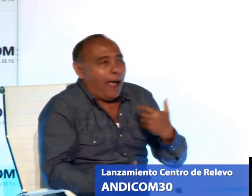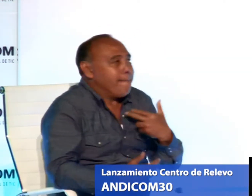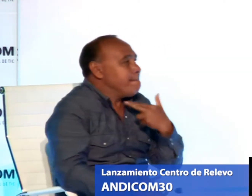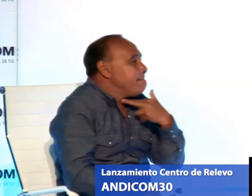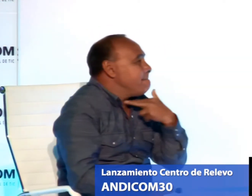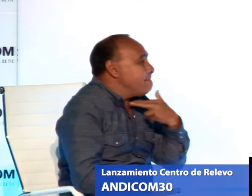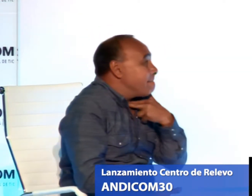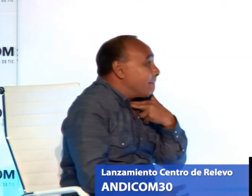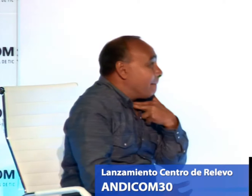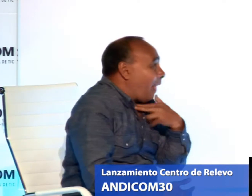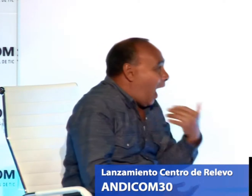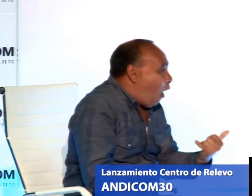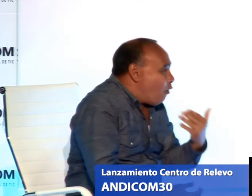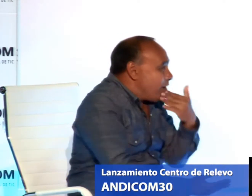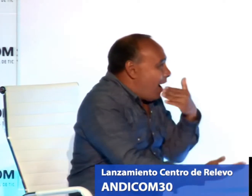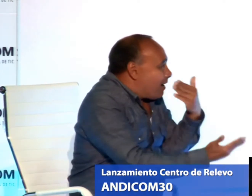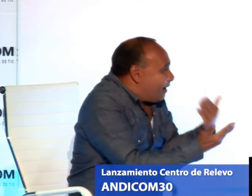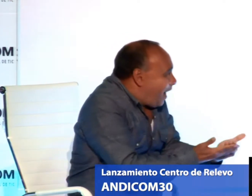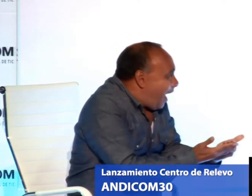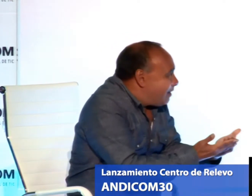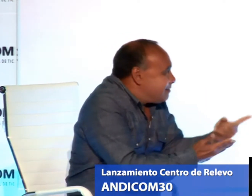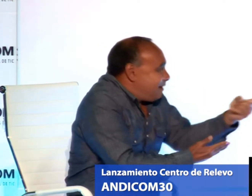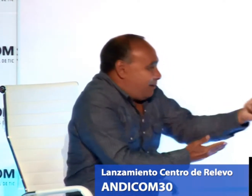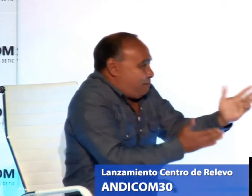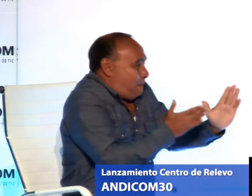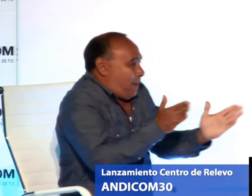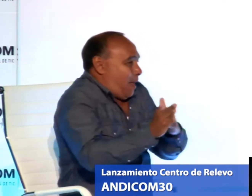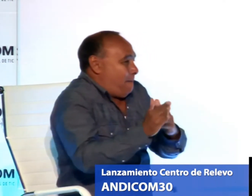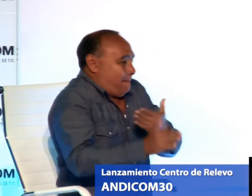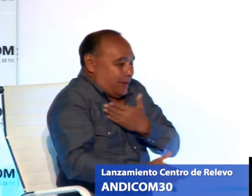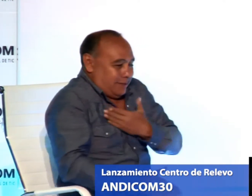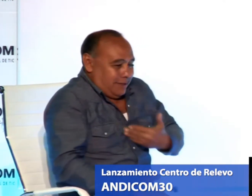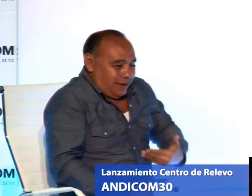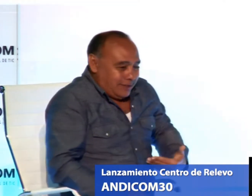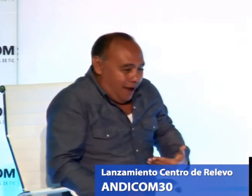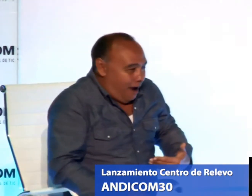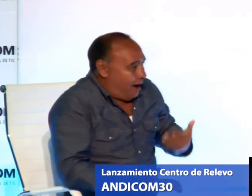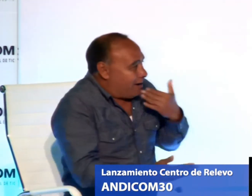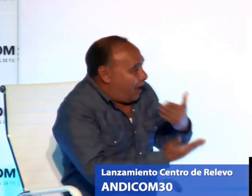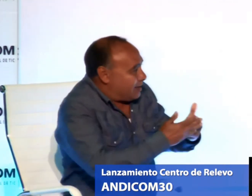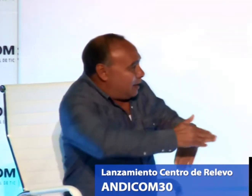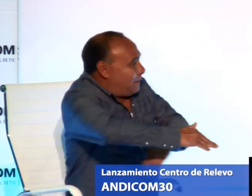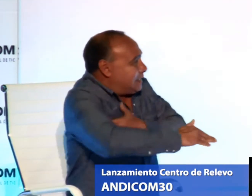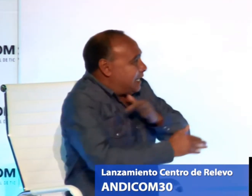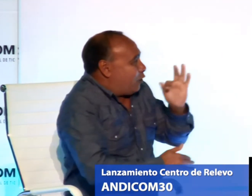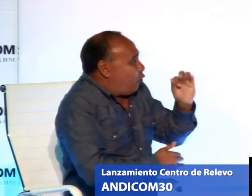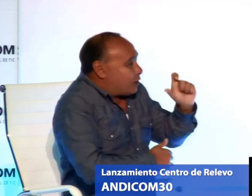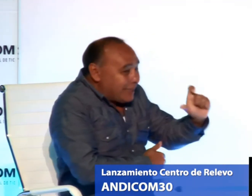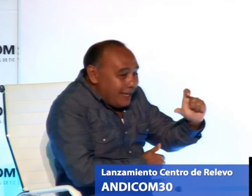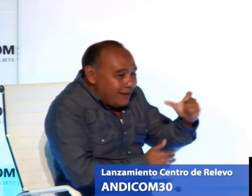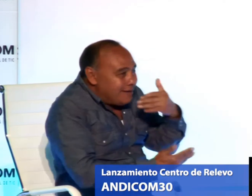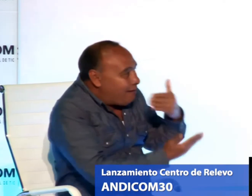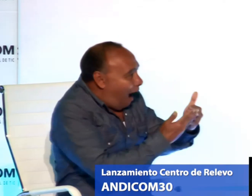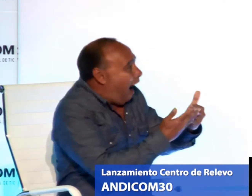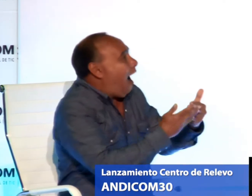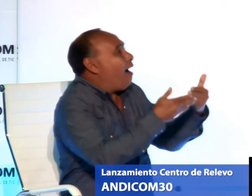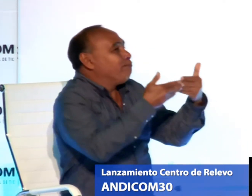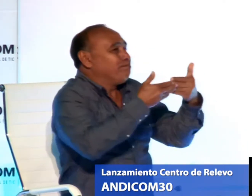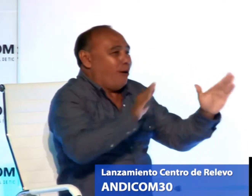con nuestros oyentes y ellos también van a poder llamarnos a nosotros. Gracias al plan presidencial se está dando eso y